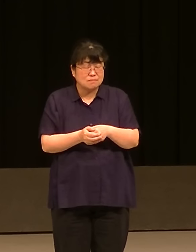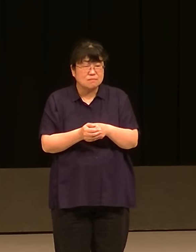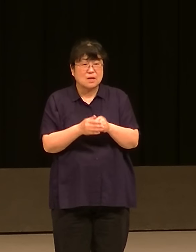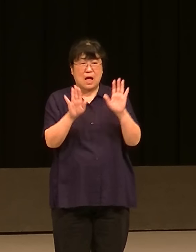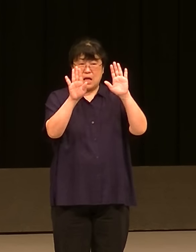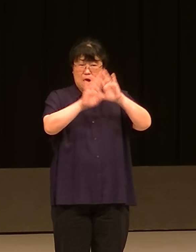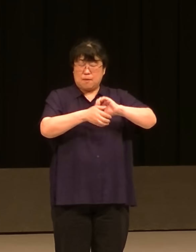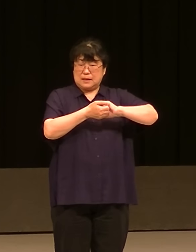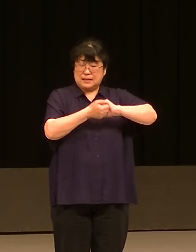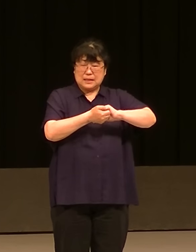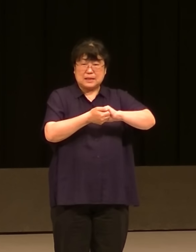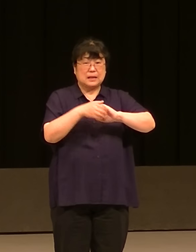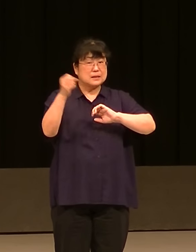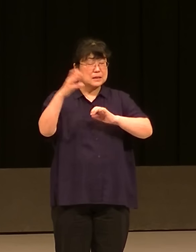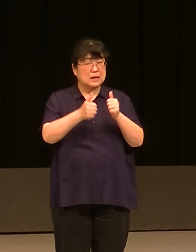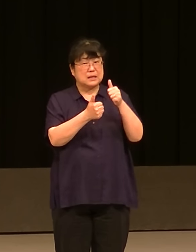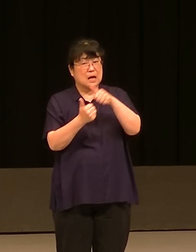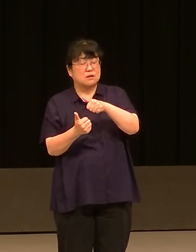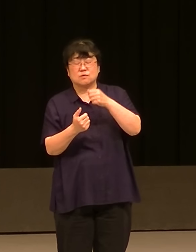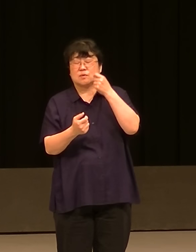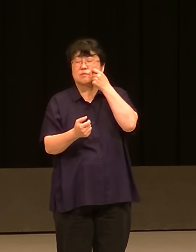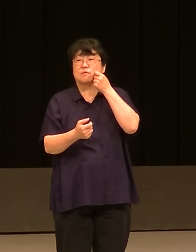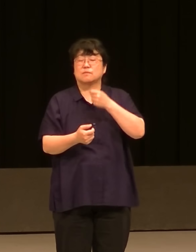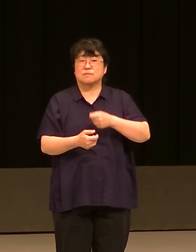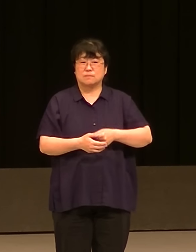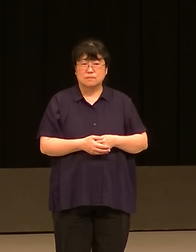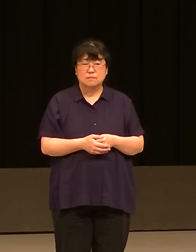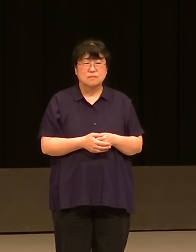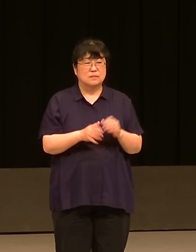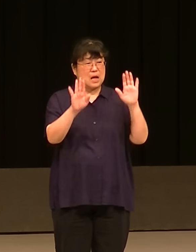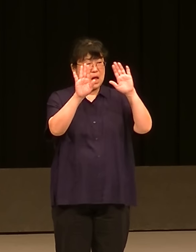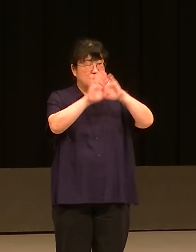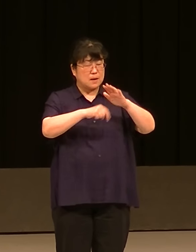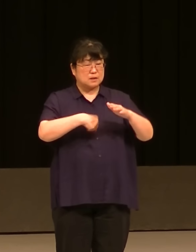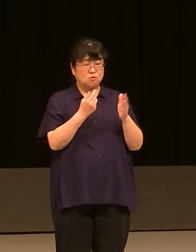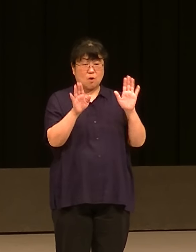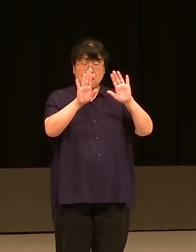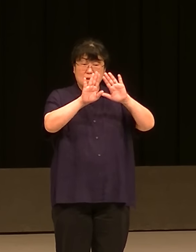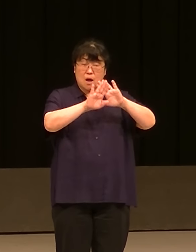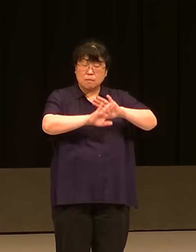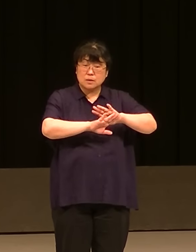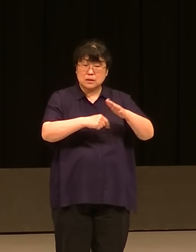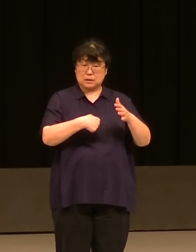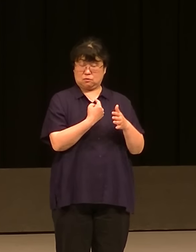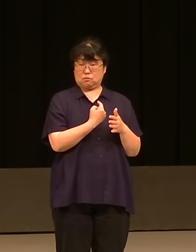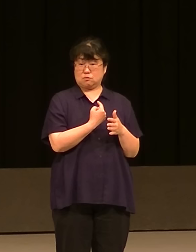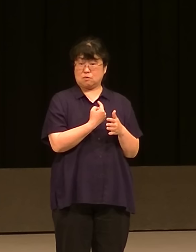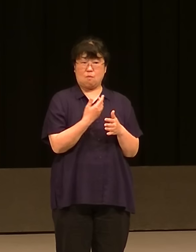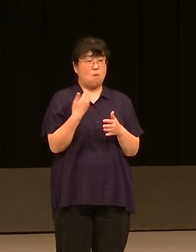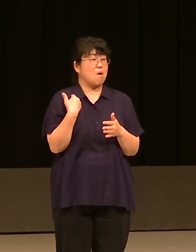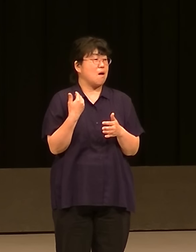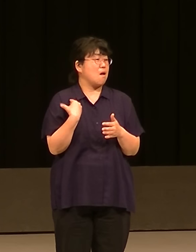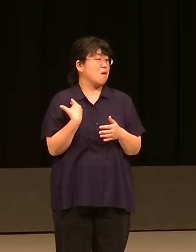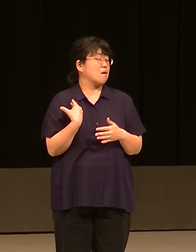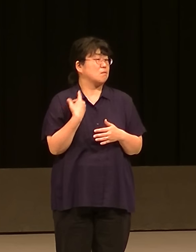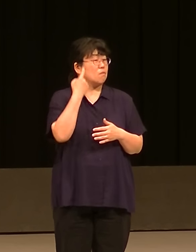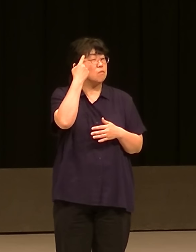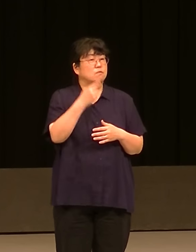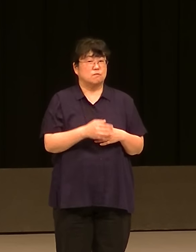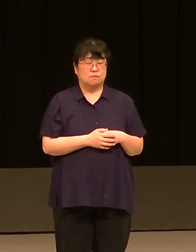絶対に光に勝つことはできない。で、闇は自分の闇であることさえわからない、だと思います